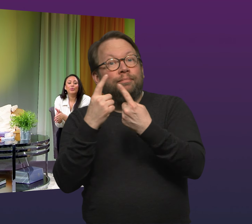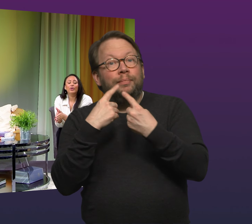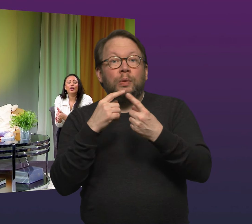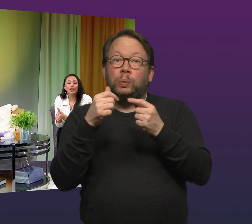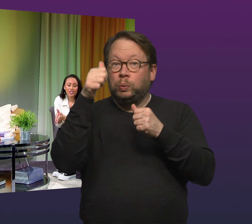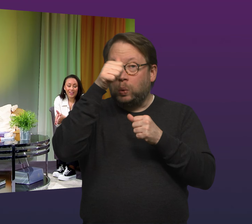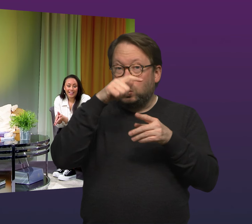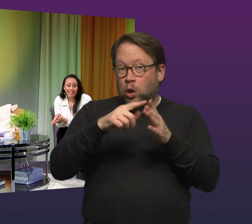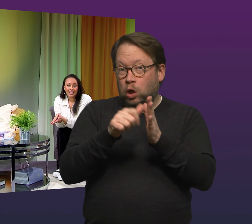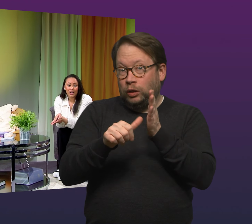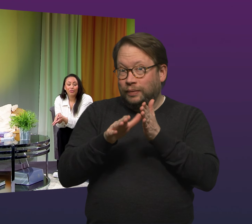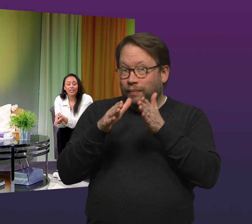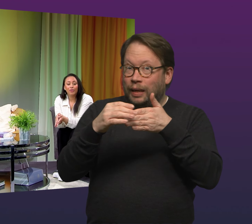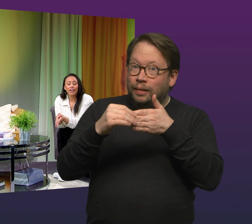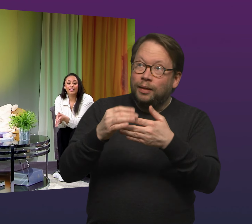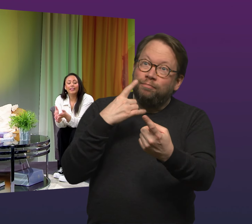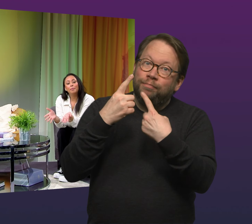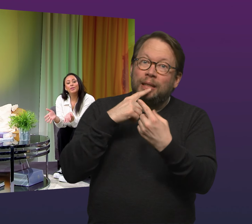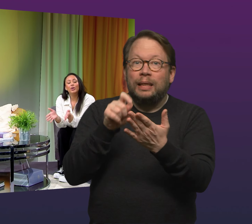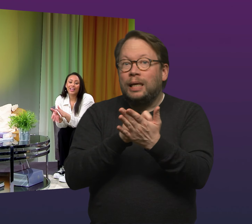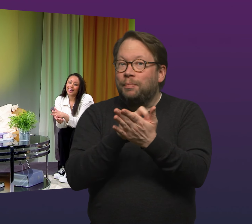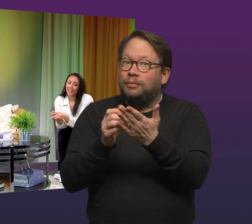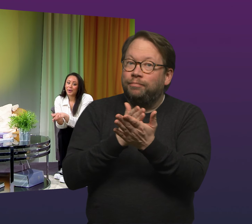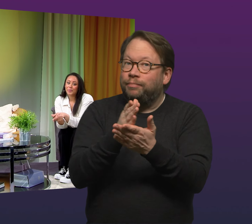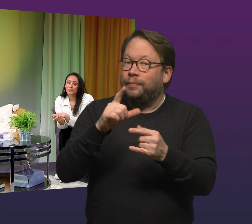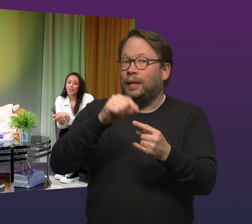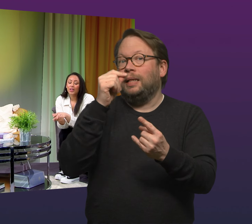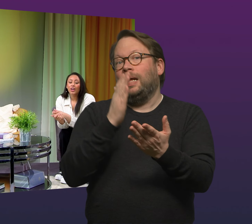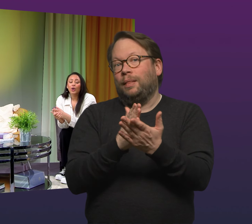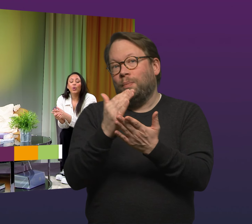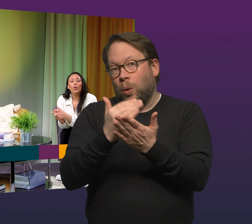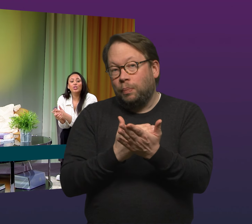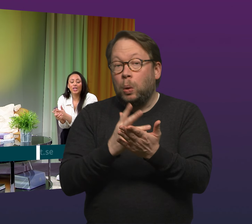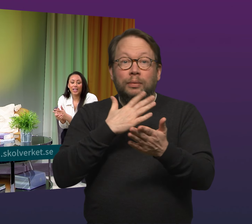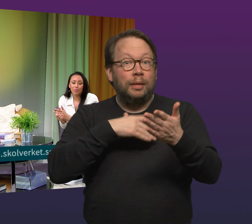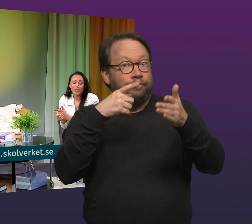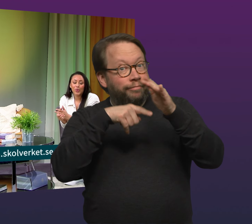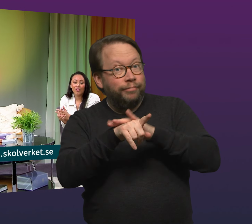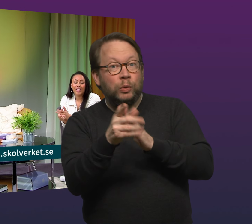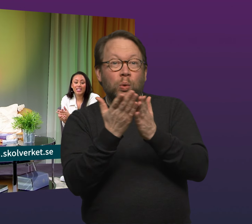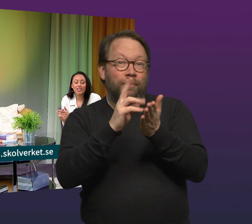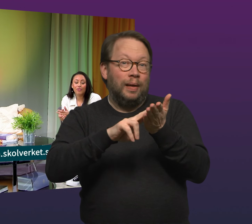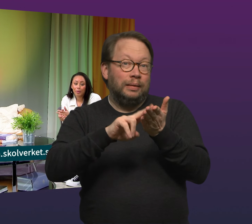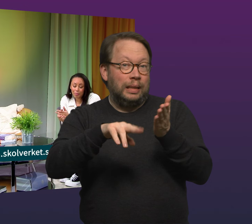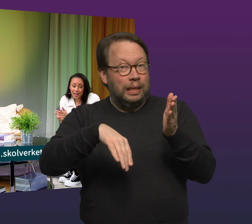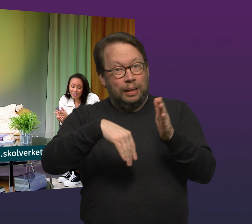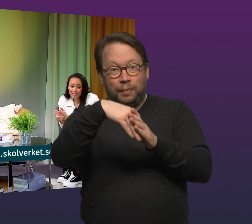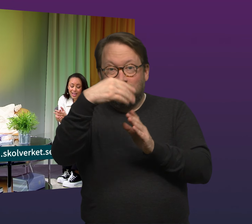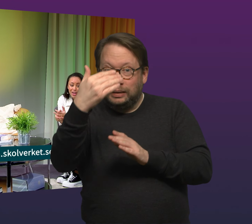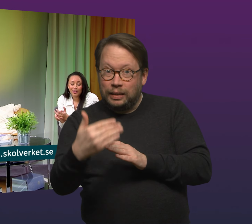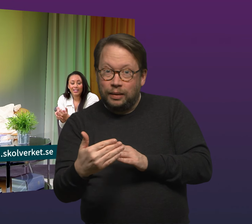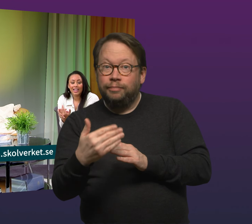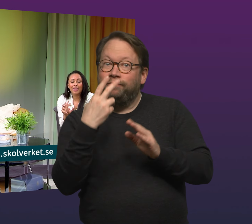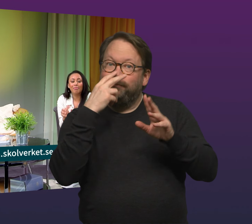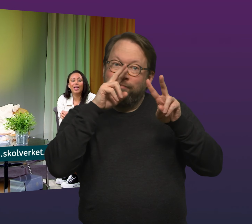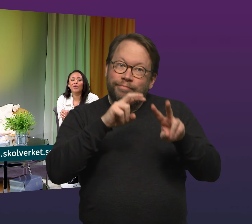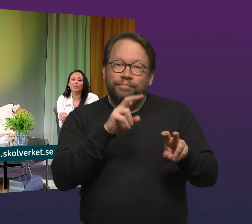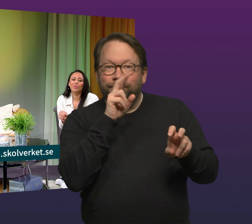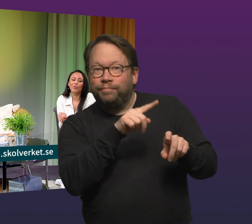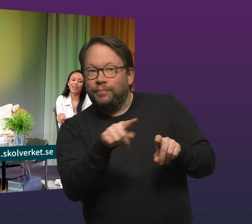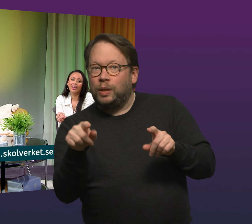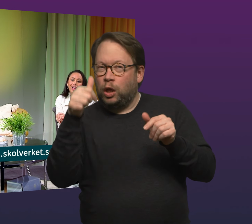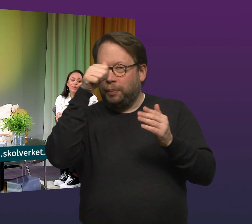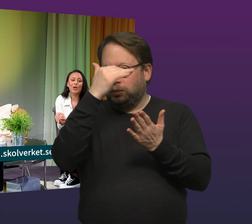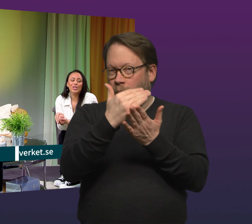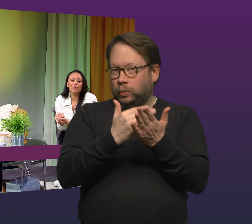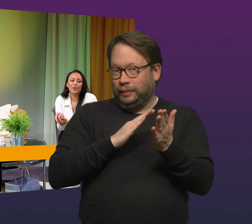din studie- och yrkesvägledare. för lite fler tips och tankar. Gå också gärna in på Skolverkets webbplats för att läsa mer